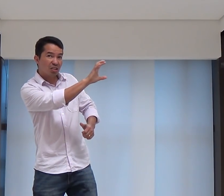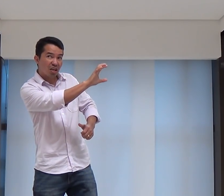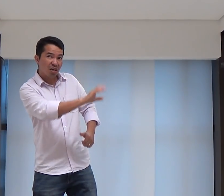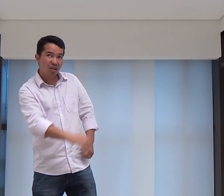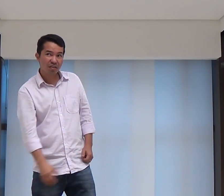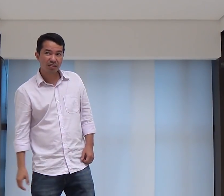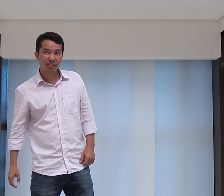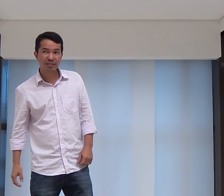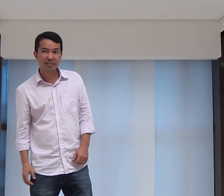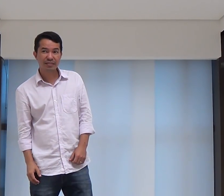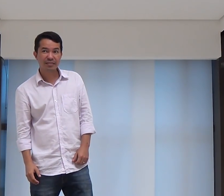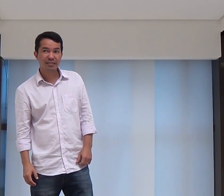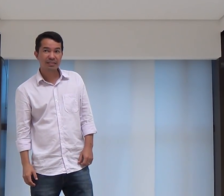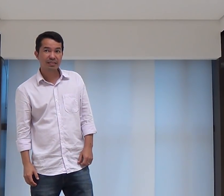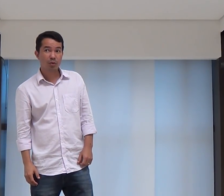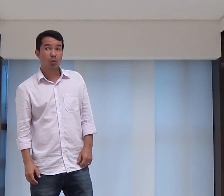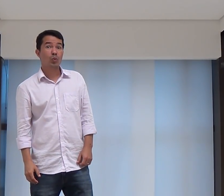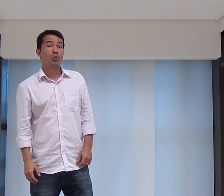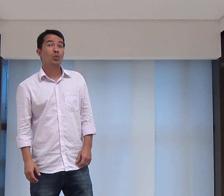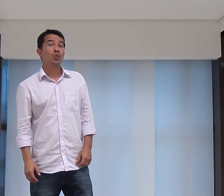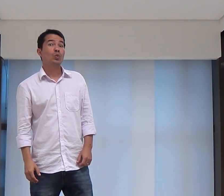Ou você é povo do dragão?